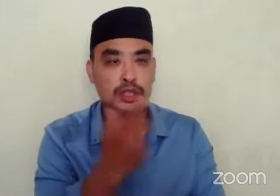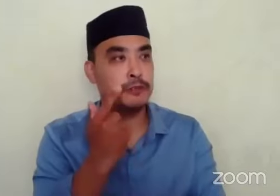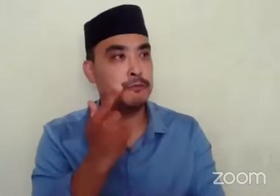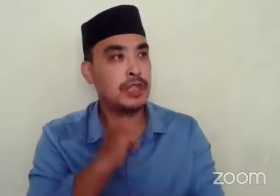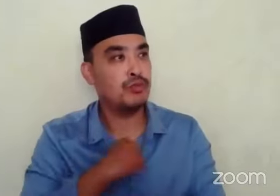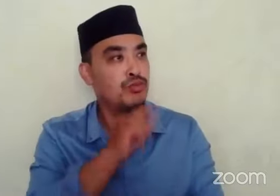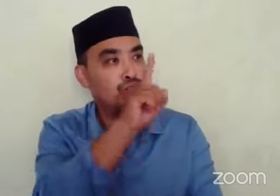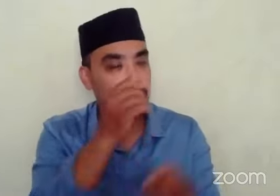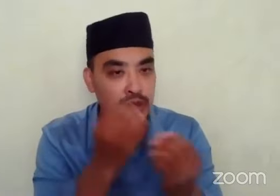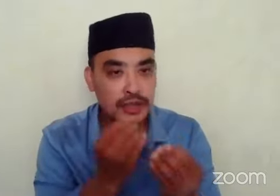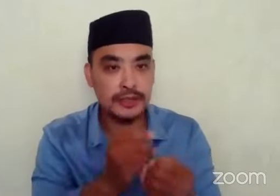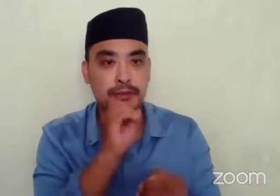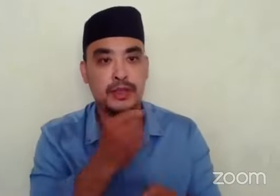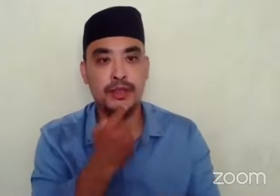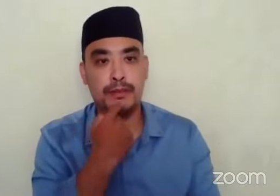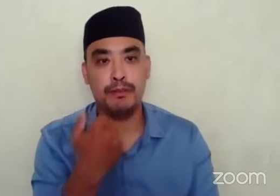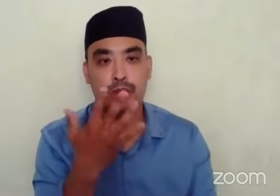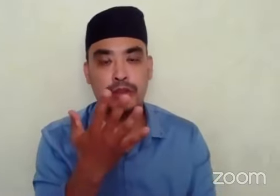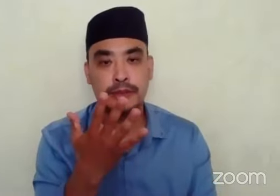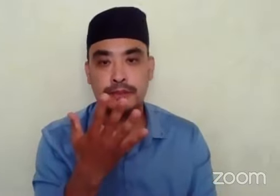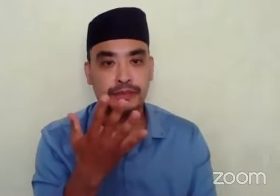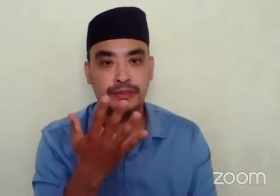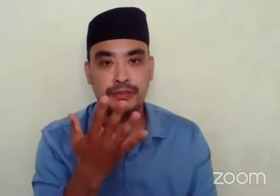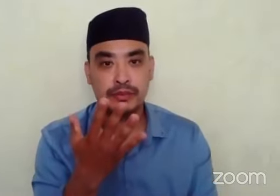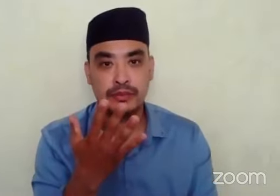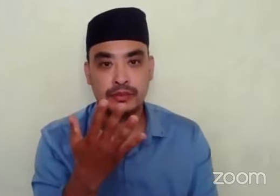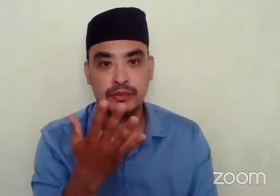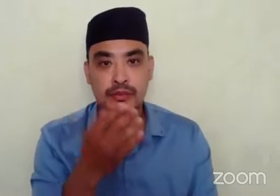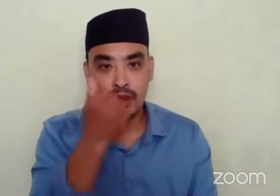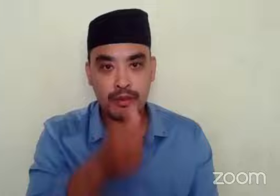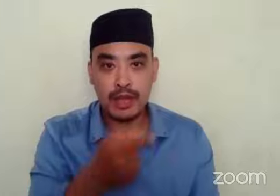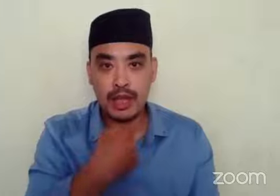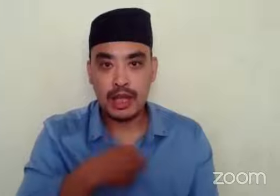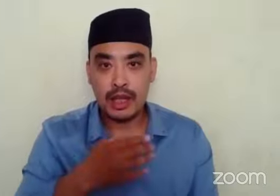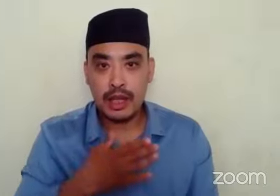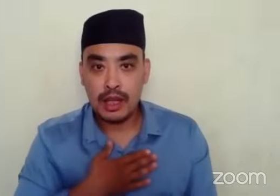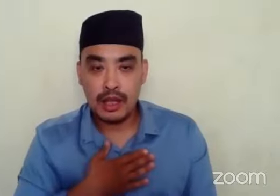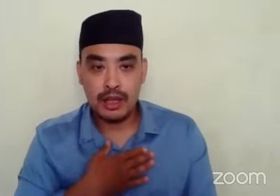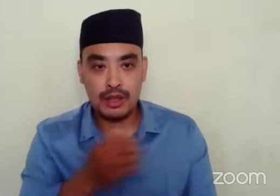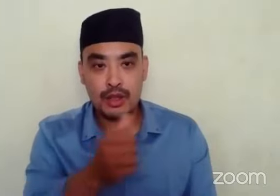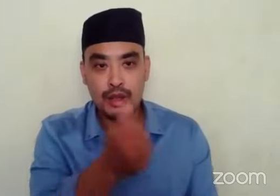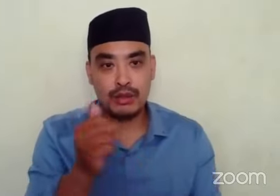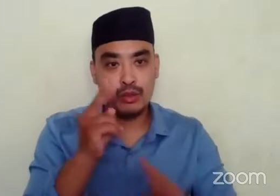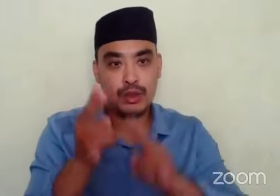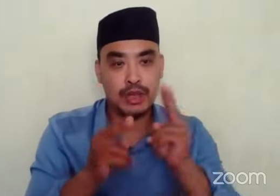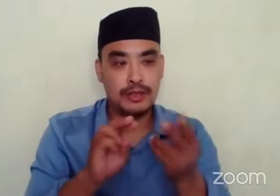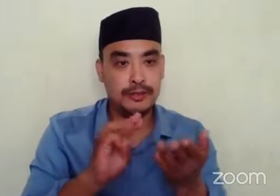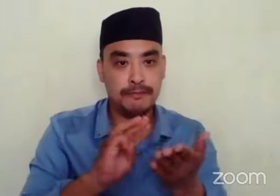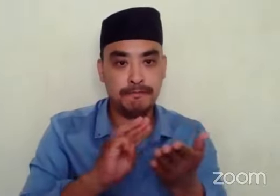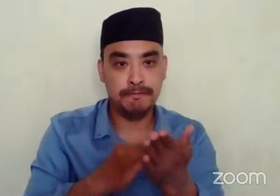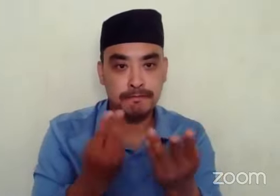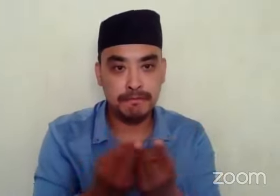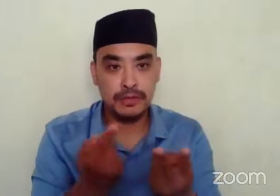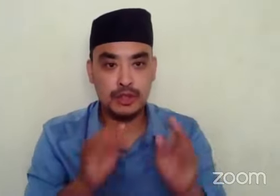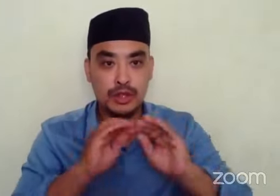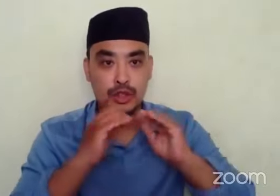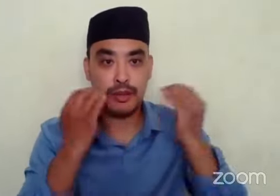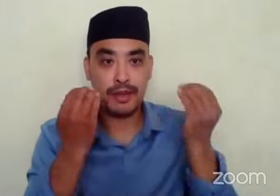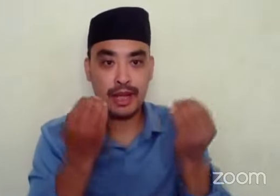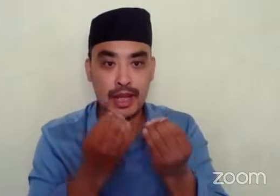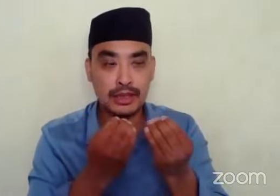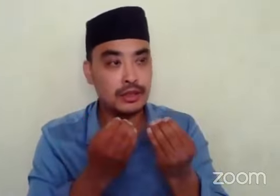धेरै बोलाइने चाहिँ गरिँदैन। अब हामीलाई चाहिँ अर्को कुरा चाहिँ हामीलाई समाजले